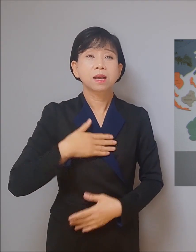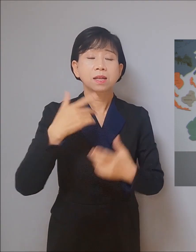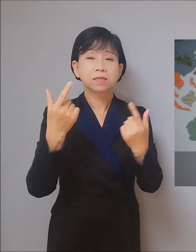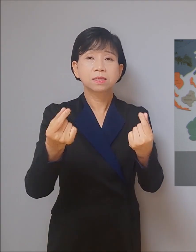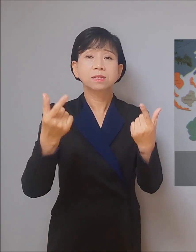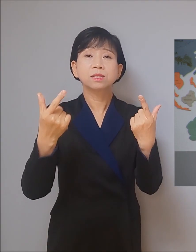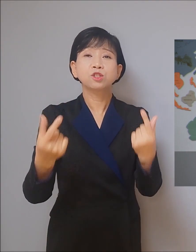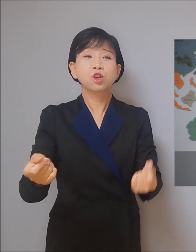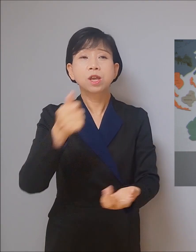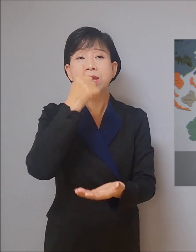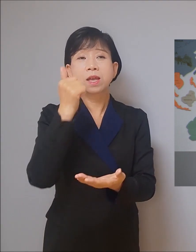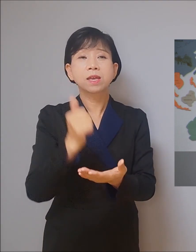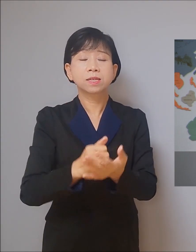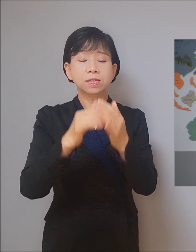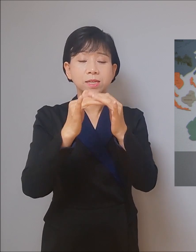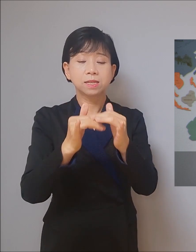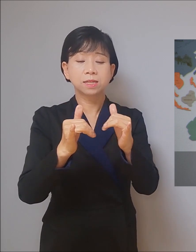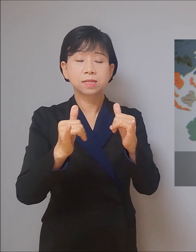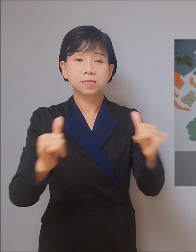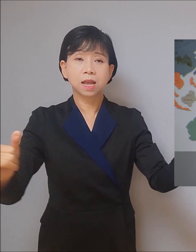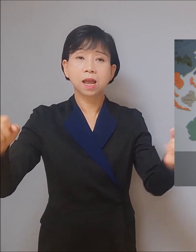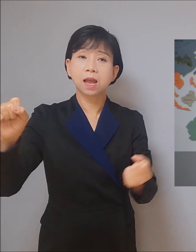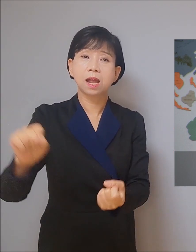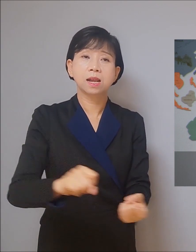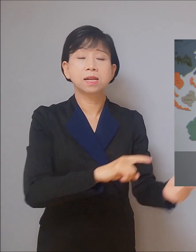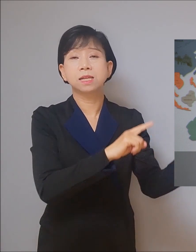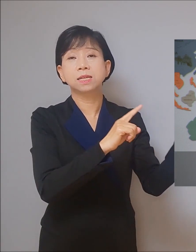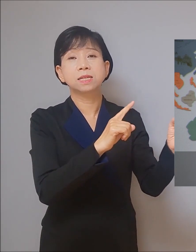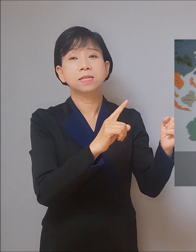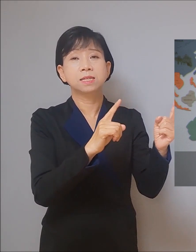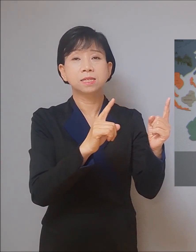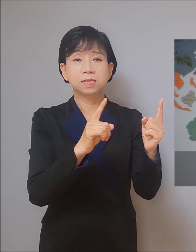나 같은 죄인